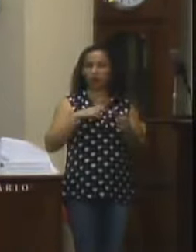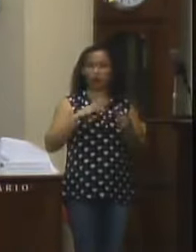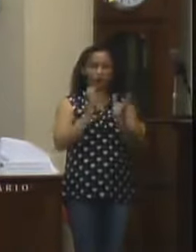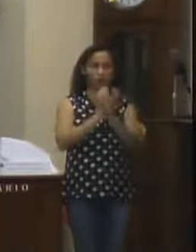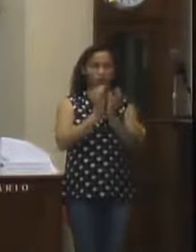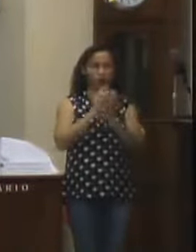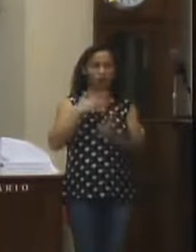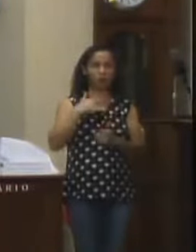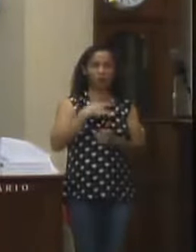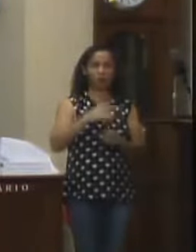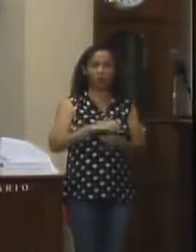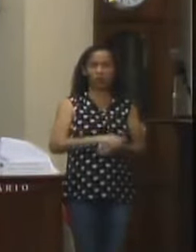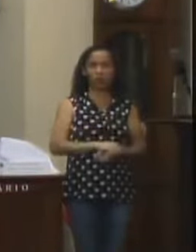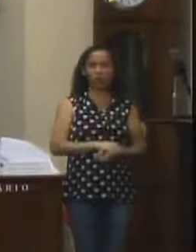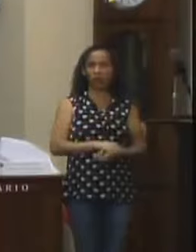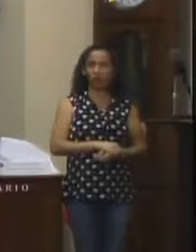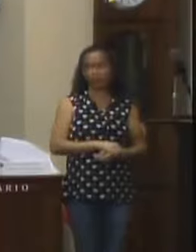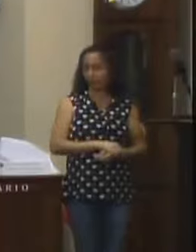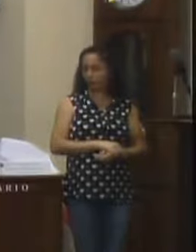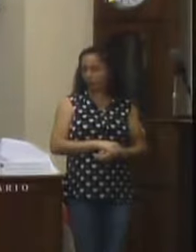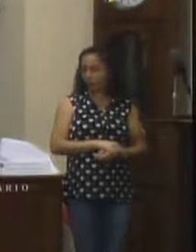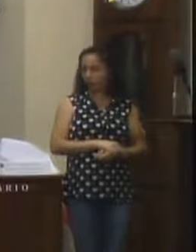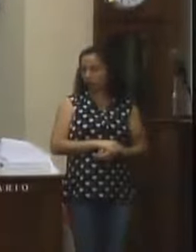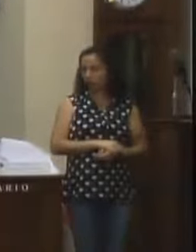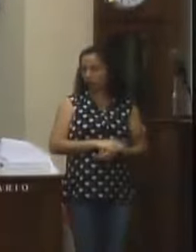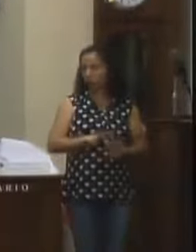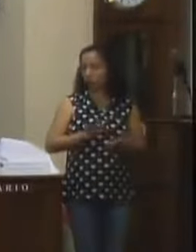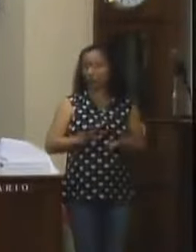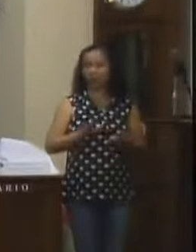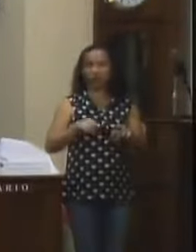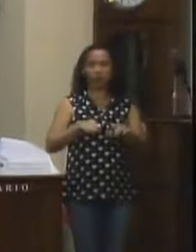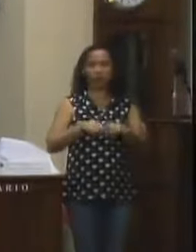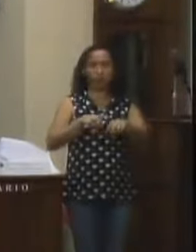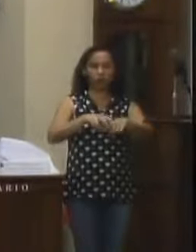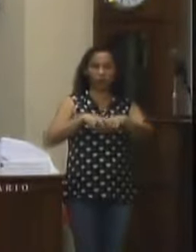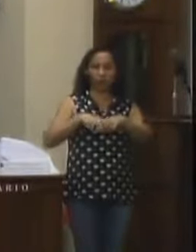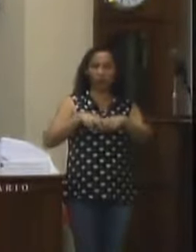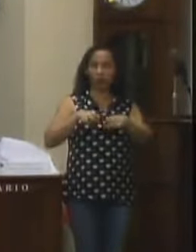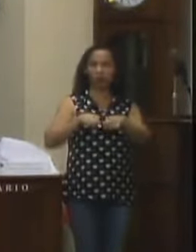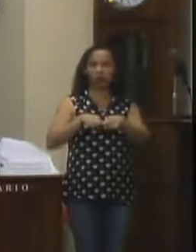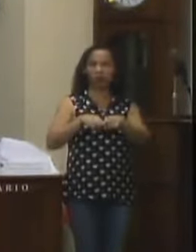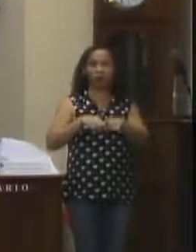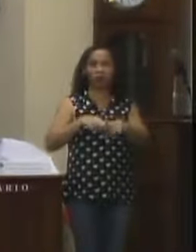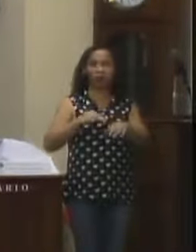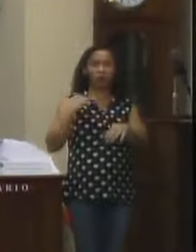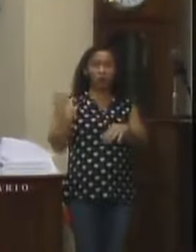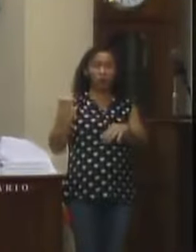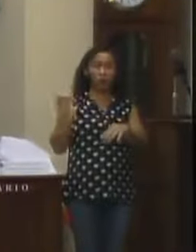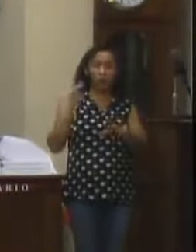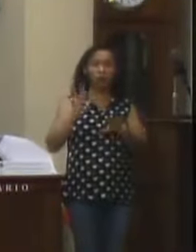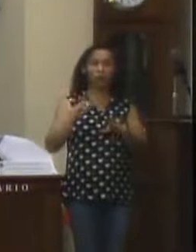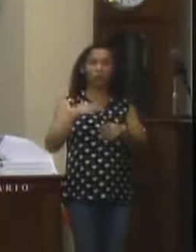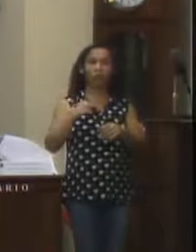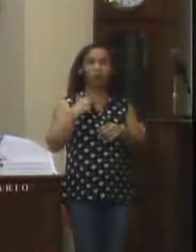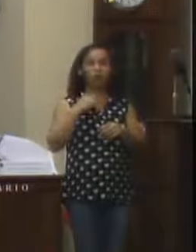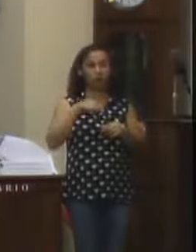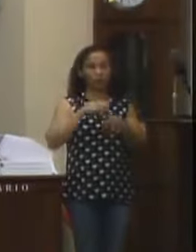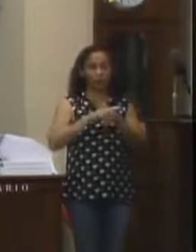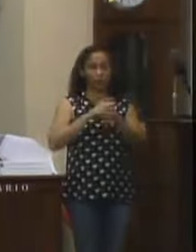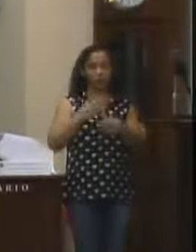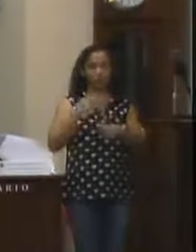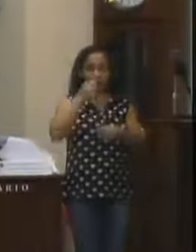Poder Executivo sobre a mesma matéria que ainda está pendente de avaliação. Por derradeiro, apesar de lamentar devido à importância do serviço, recomendo-se pela rejeição da